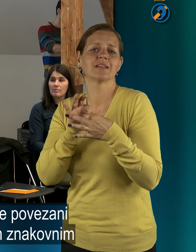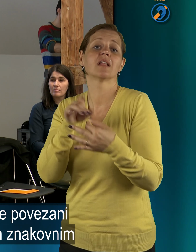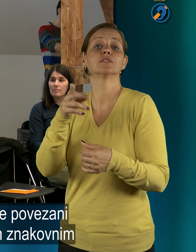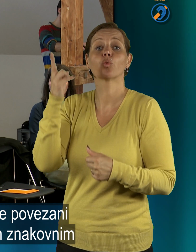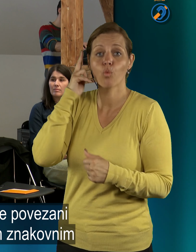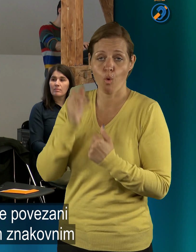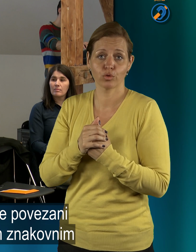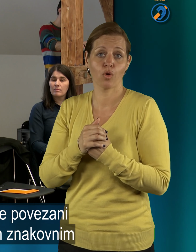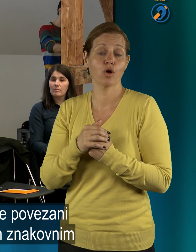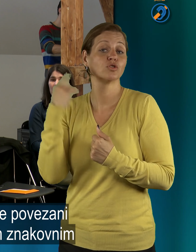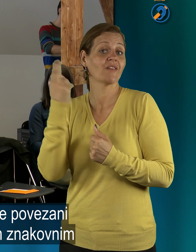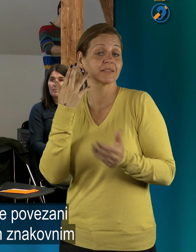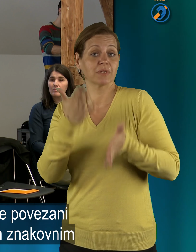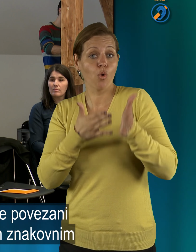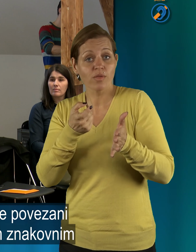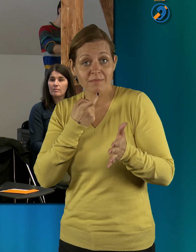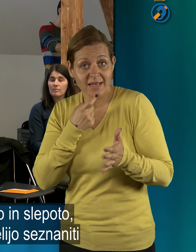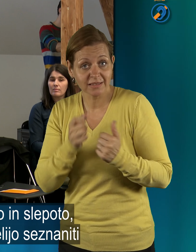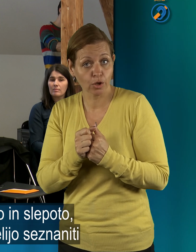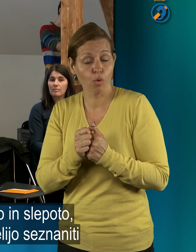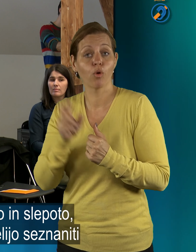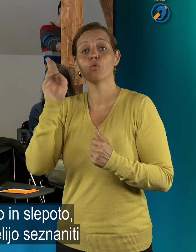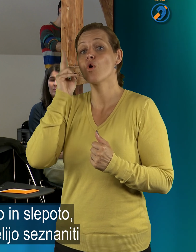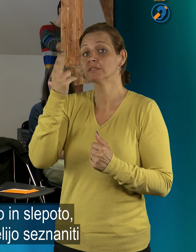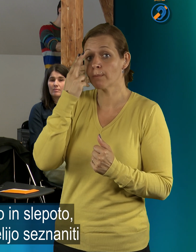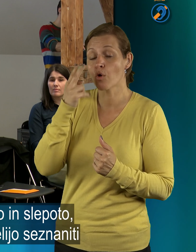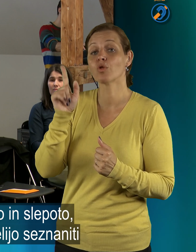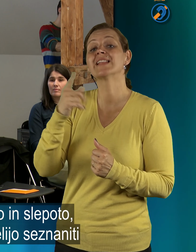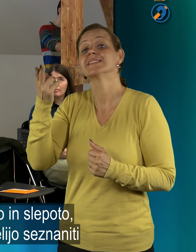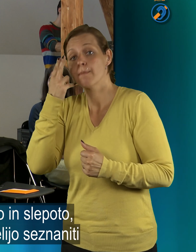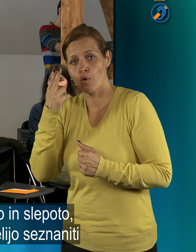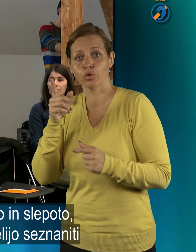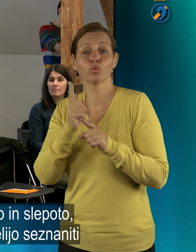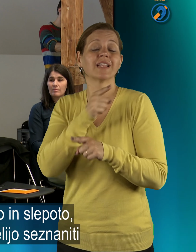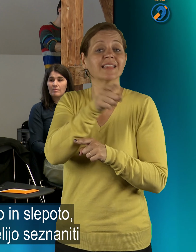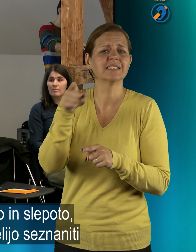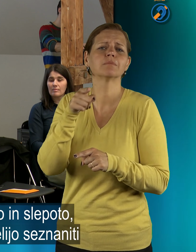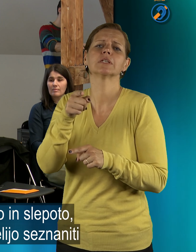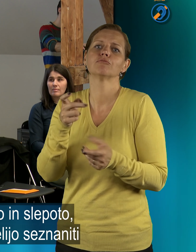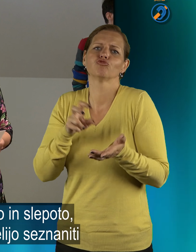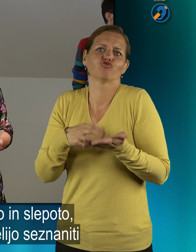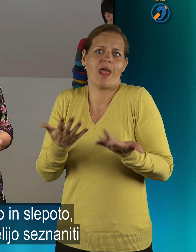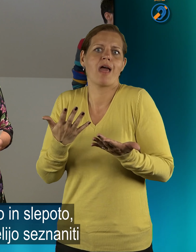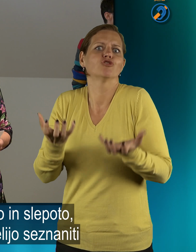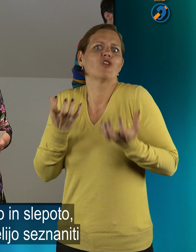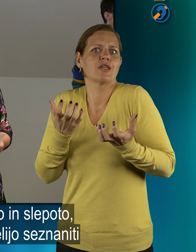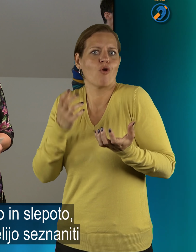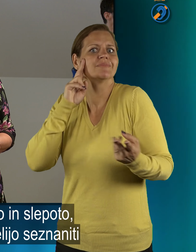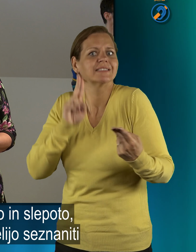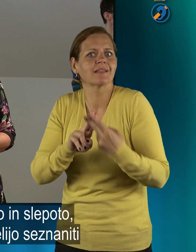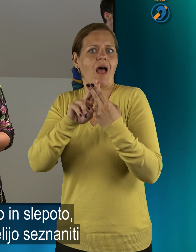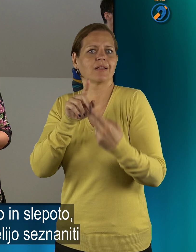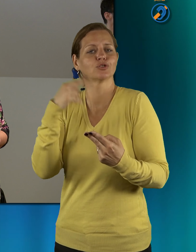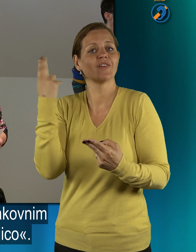slovenskim znakovnim jezikom, gluhoslepoto in slepoto, ter tistim, ki se šele želijo seznaniti s slovenskim znakovnim jezikom in